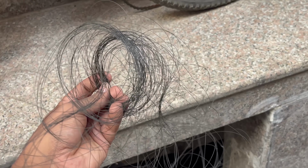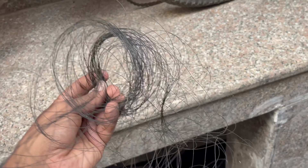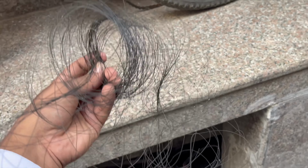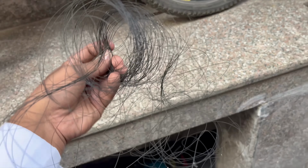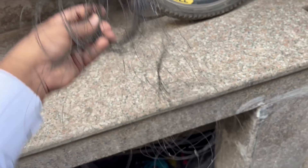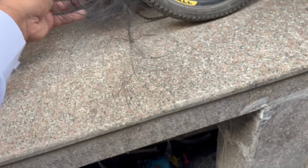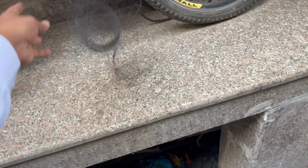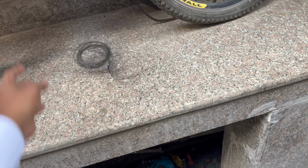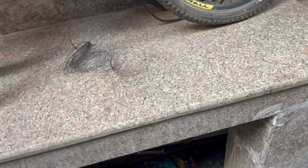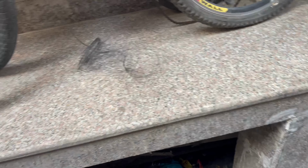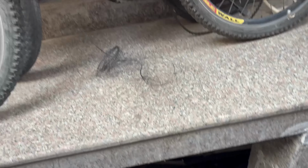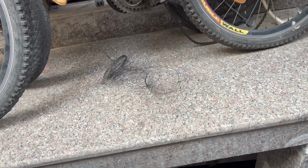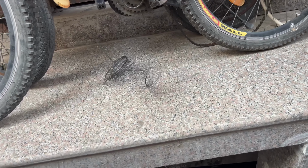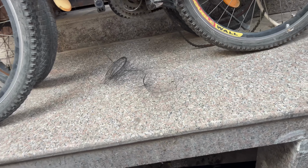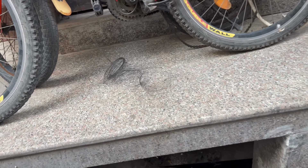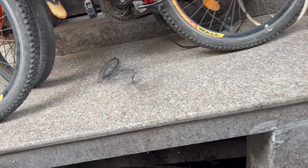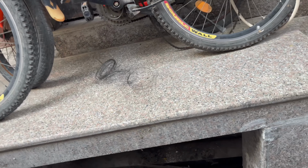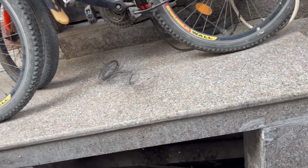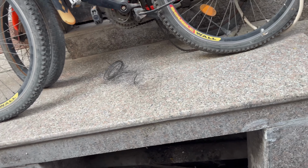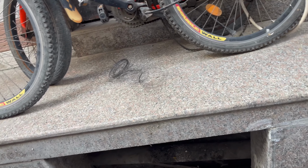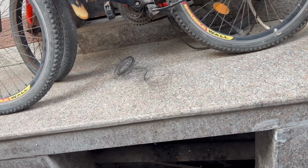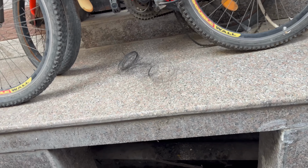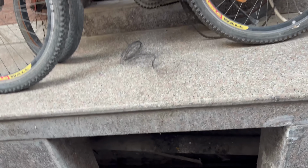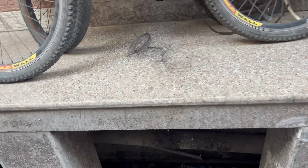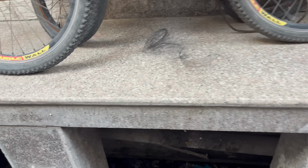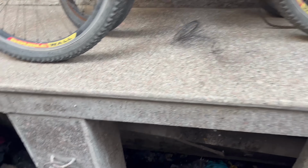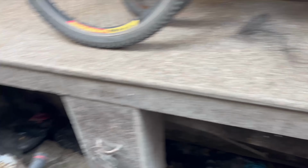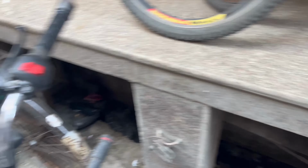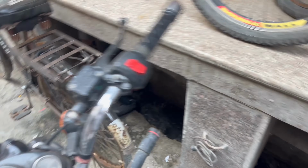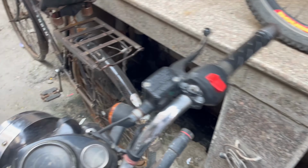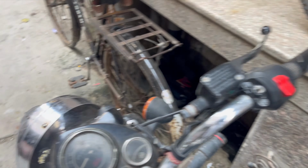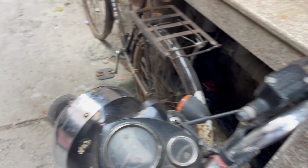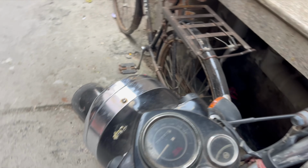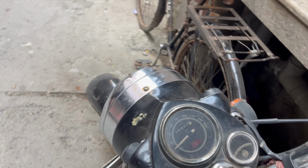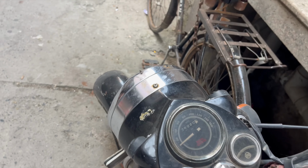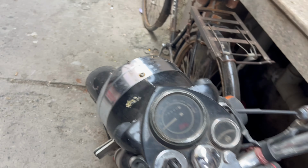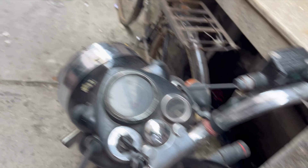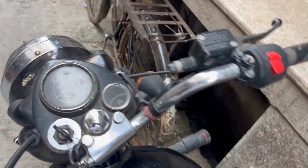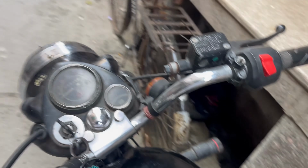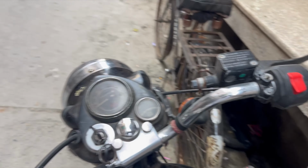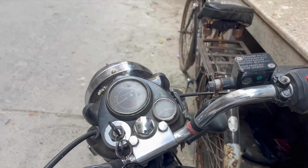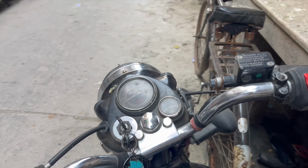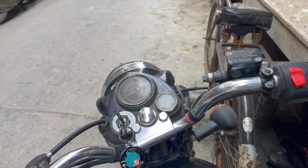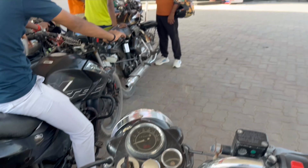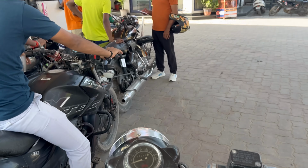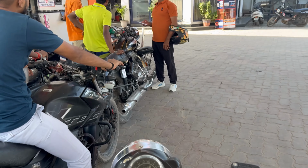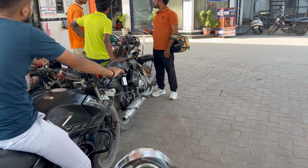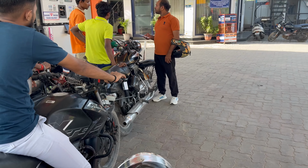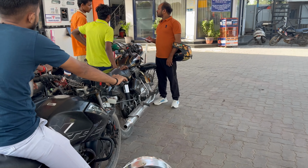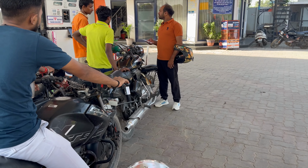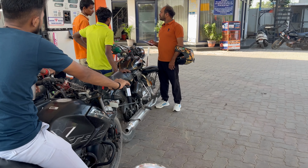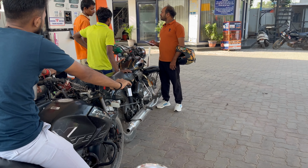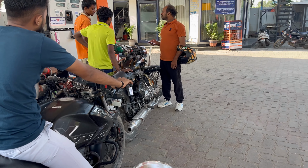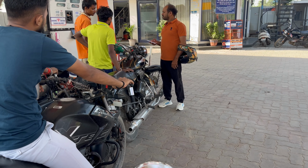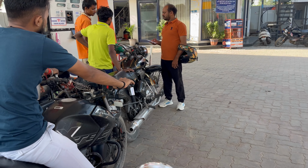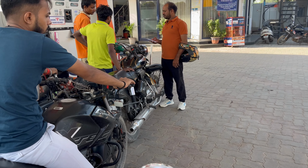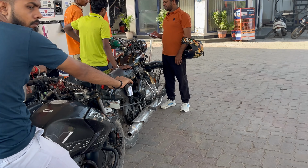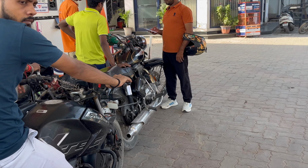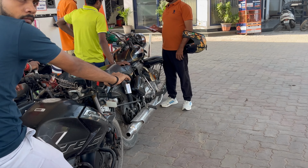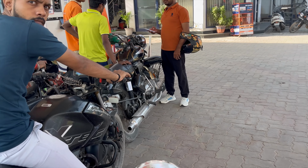का मंजा है ये। चलो भाई चलते हैं फिर पहुँचते हैं। भाई पेट्रोल डलवाना है, सीएनजी जैसी लाइन लगी